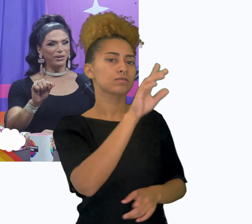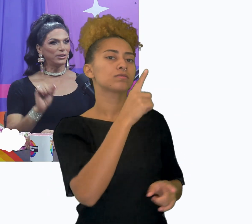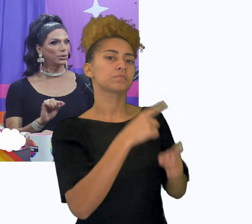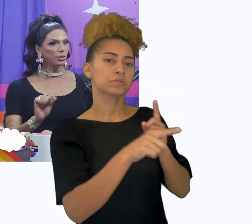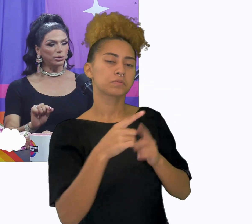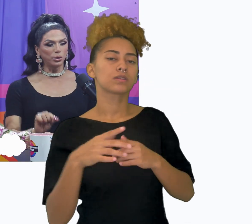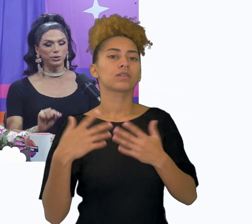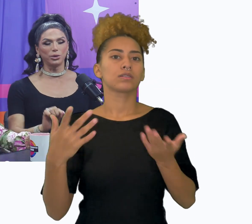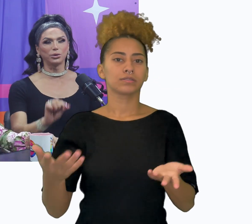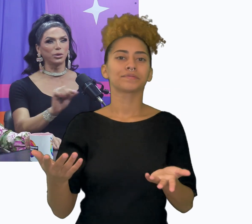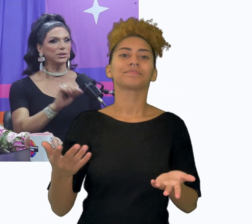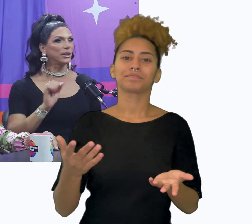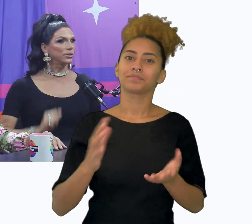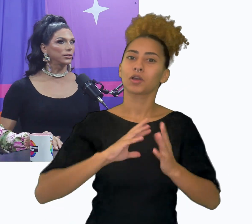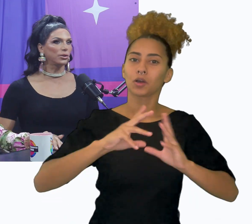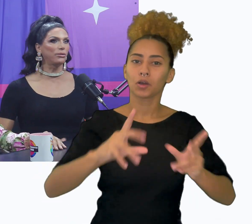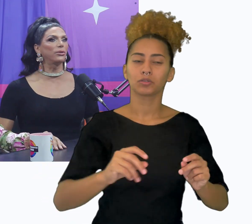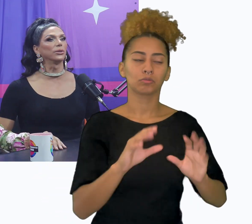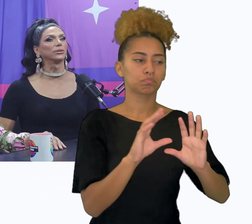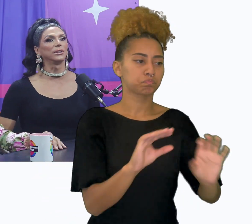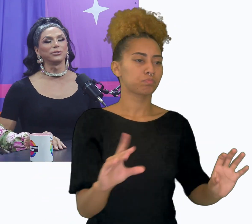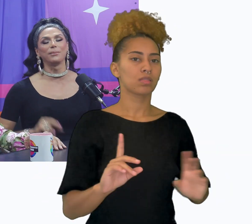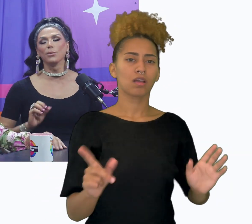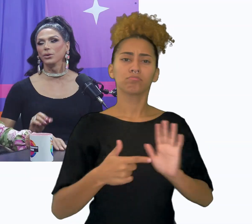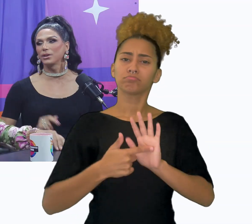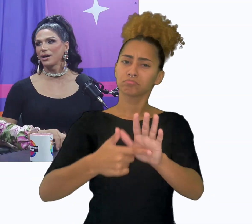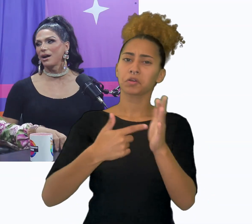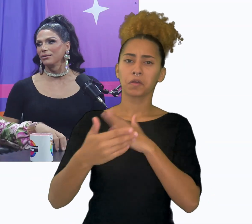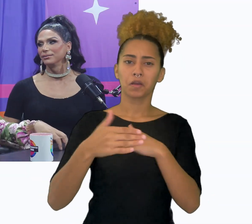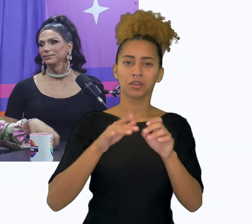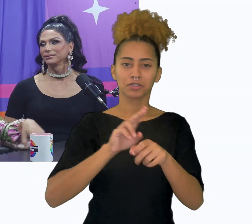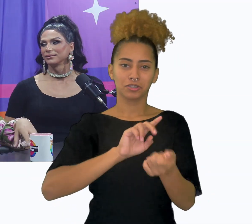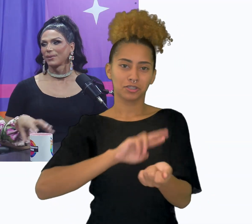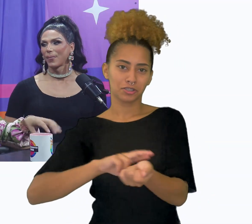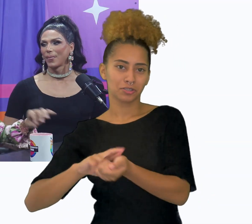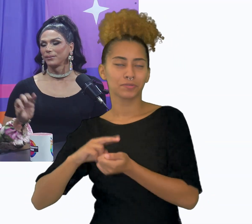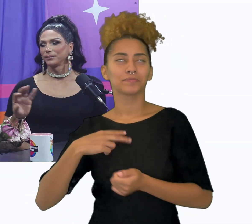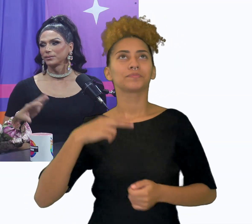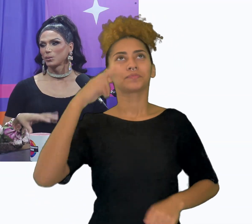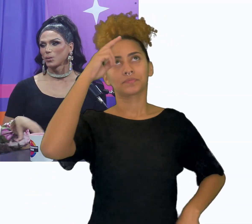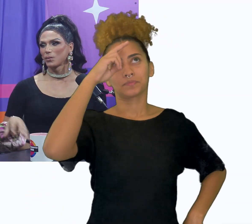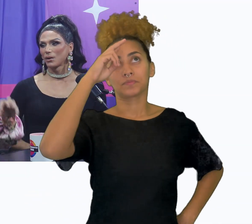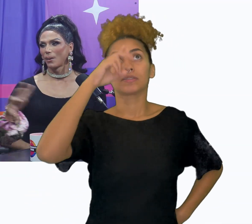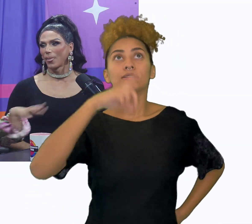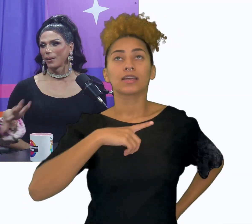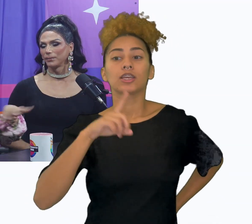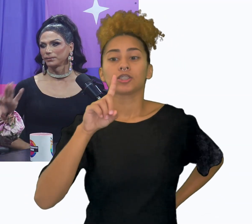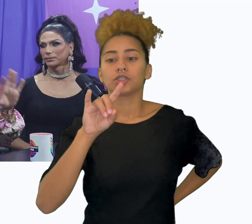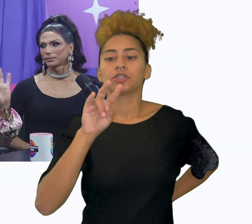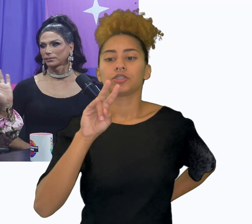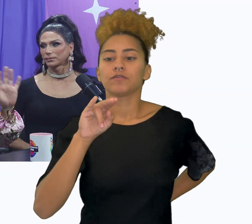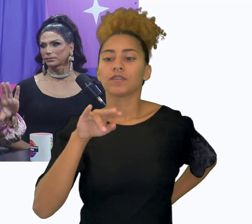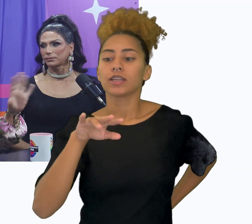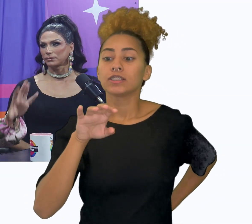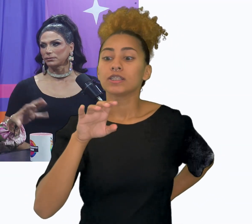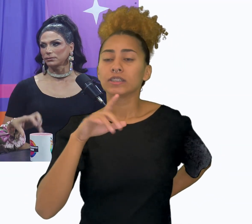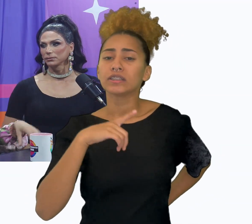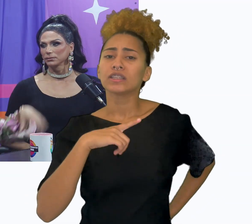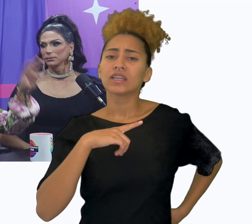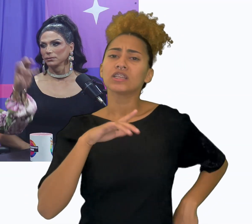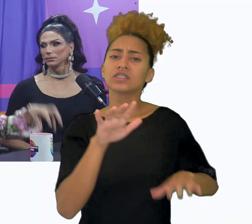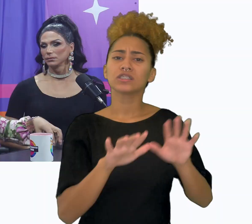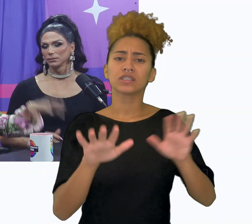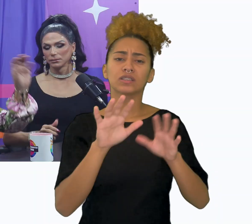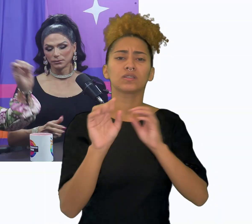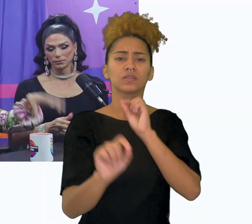E aí ele fez isso com todos, tirou todas da zona de conforto. Isso foi muito legal. E eu lembro assim, por exemplo, a Divine tinha um formato bem